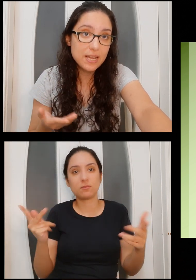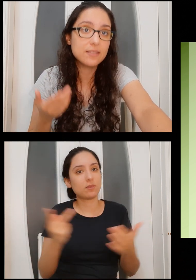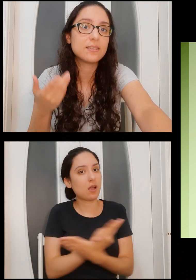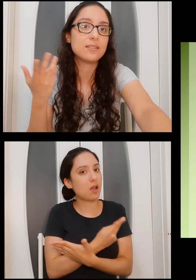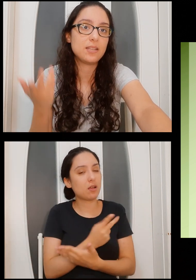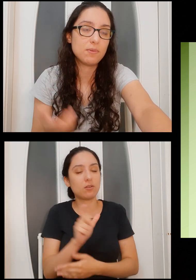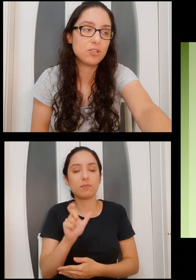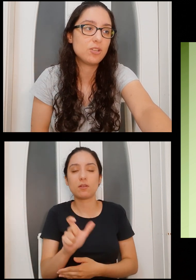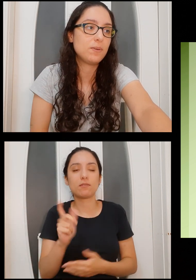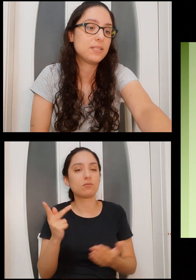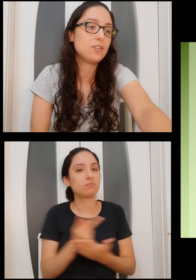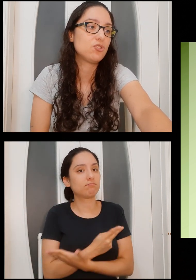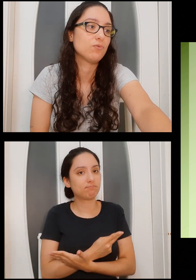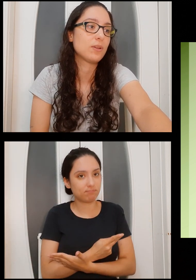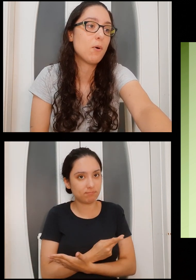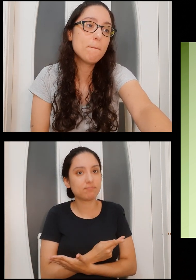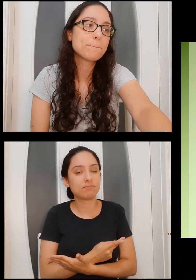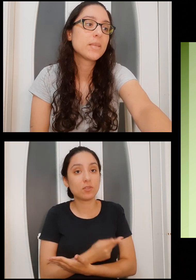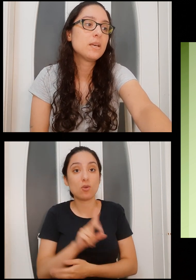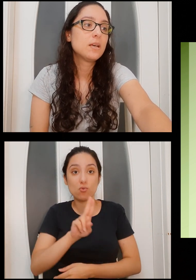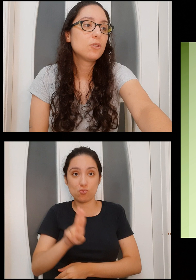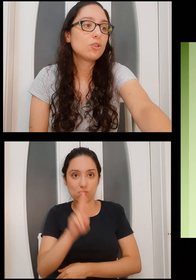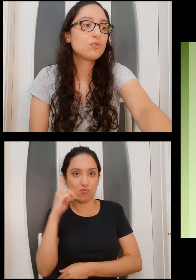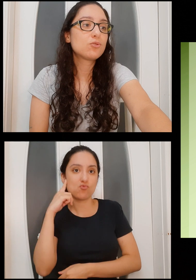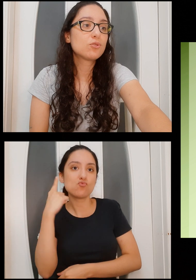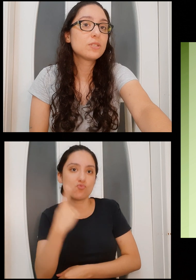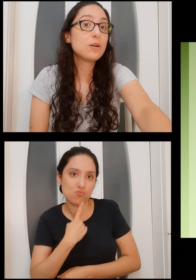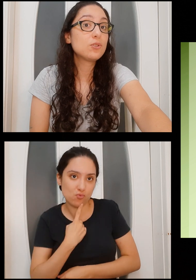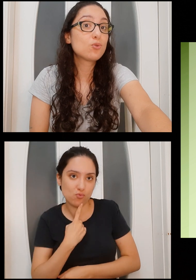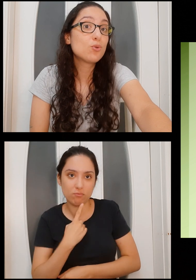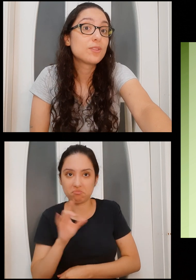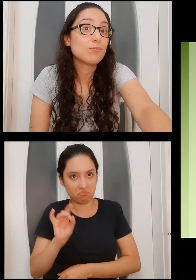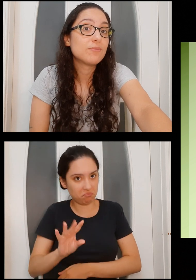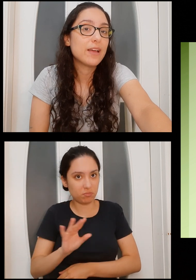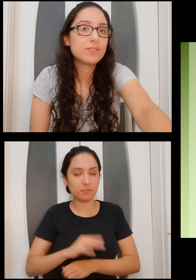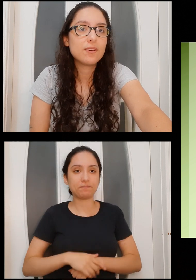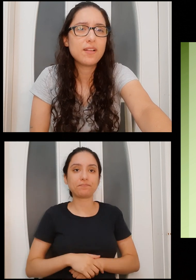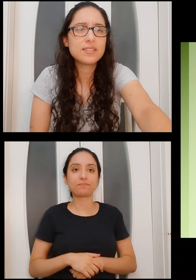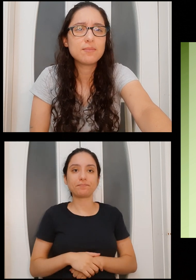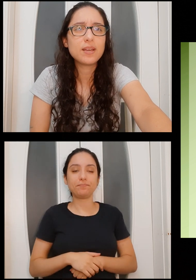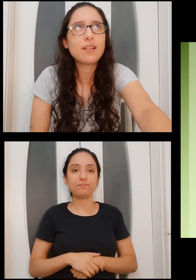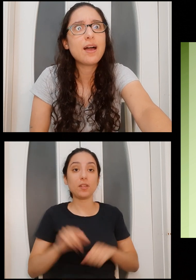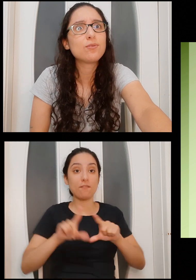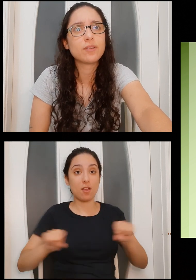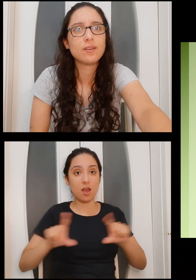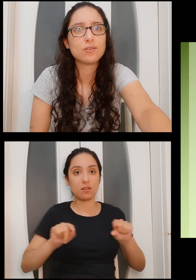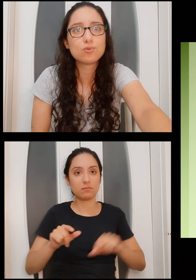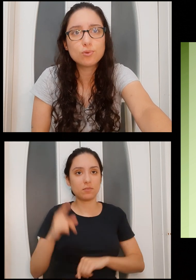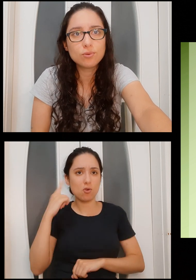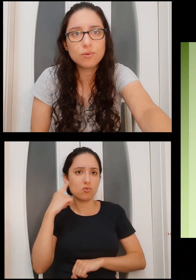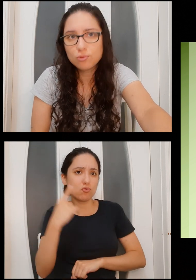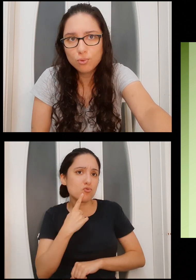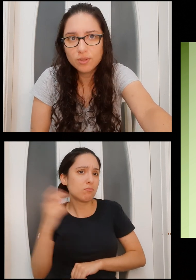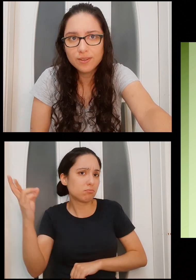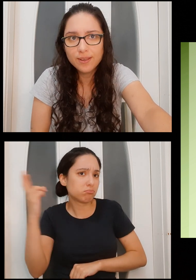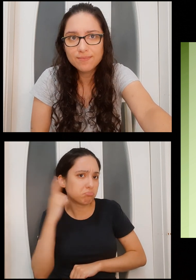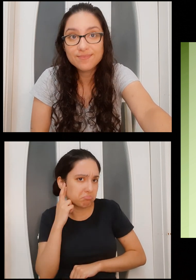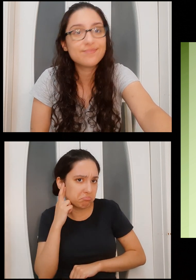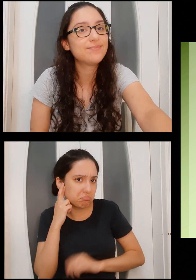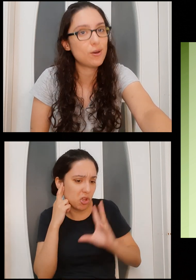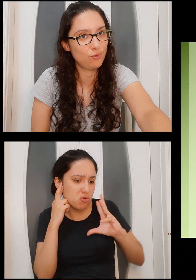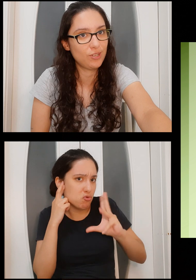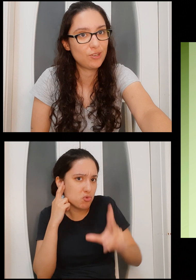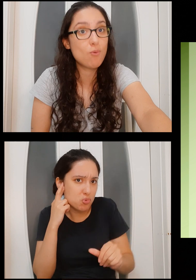ser utilizadas, é extremamente depreciativo, tá bom? Todos os surdos não escutam. Aí você vai falar assim, mas claro, né, é surdo, não escuta,